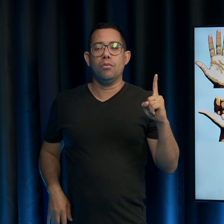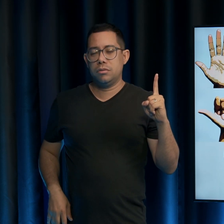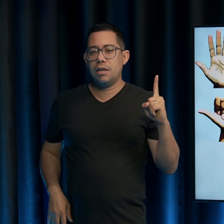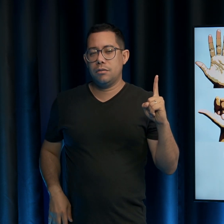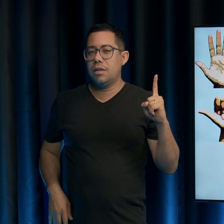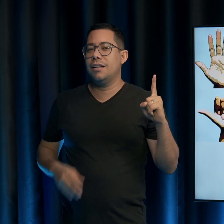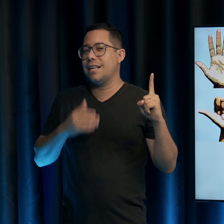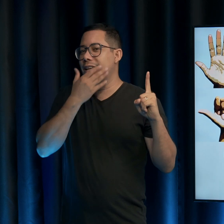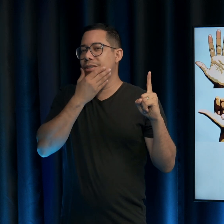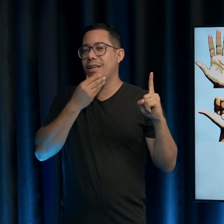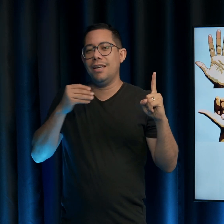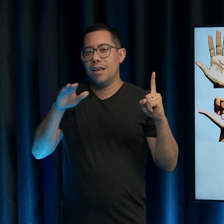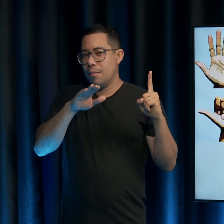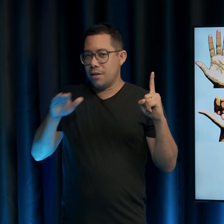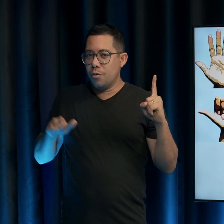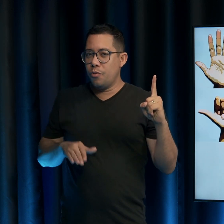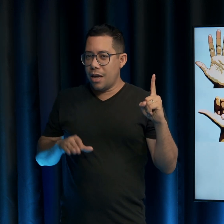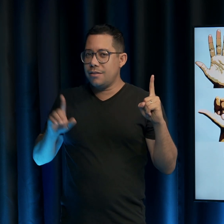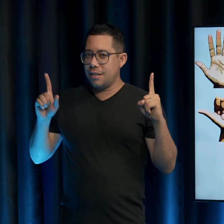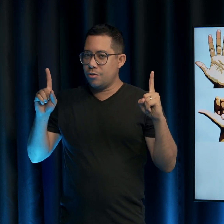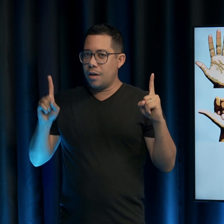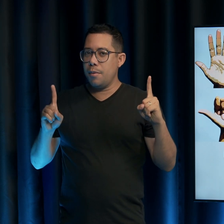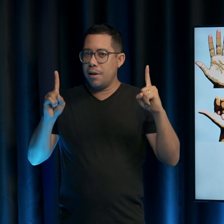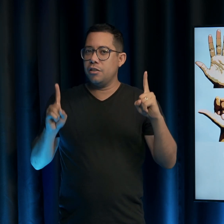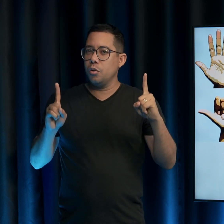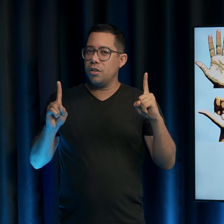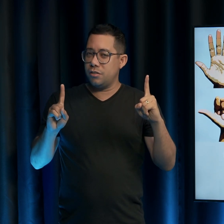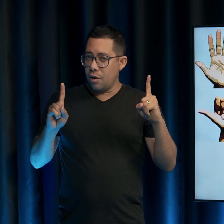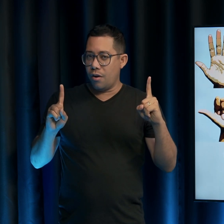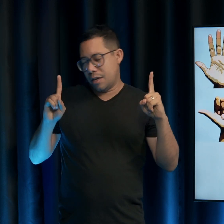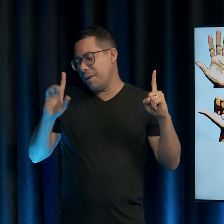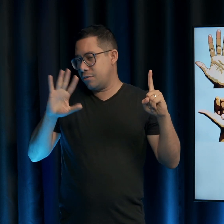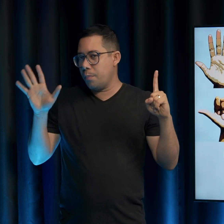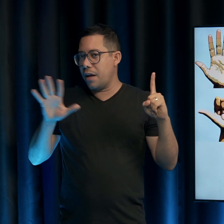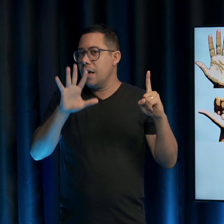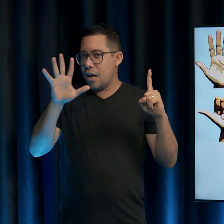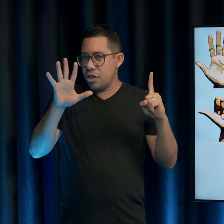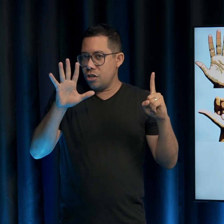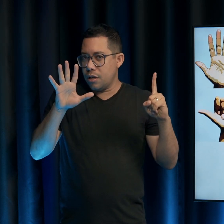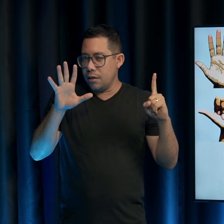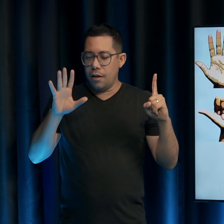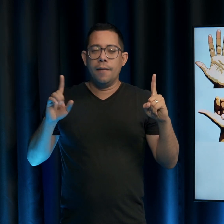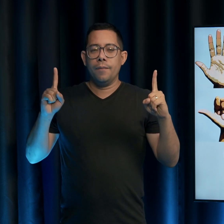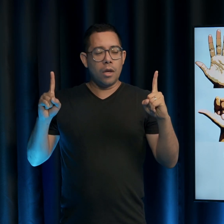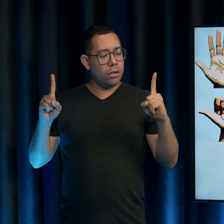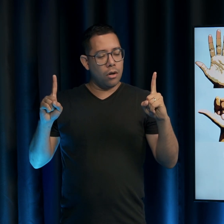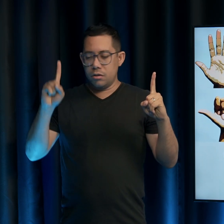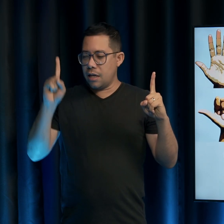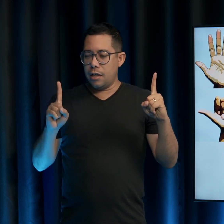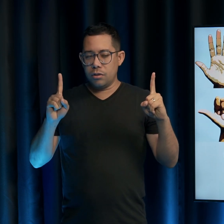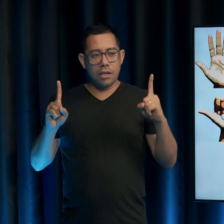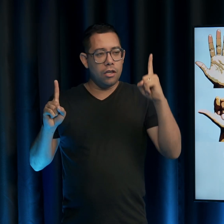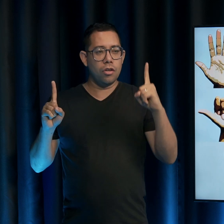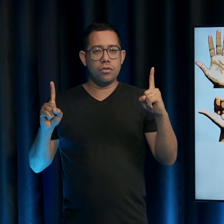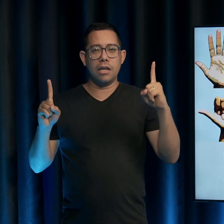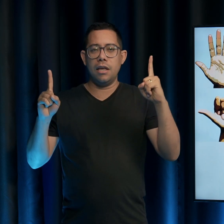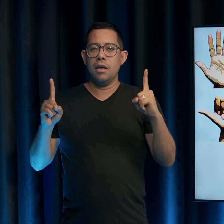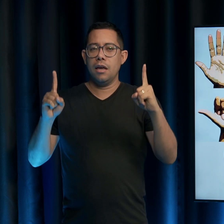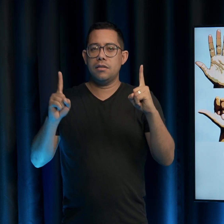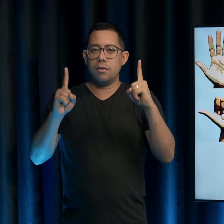certo? Zaqueu está aqui. Mas não foi assim a história bíblica de Lucas 19, tá? Mas só para a gente entender. Então aqui, ó, Zaqueu está aqui, Jesus está aqui, eles estão